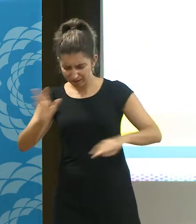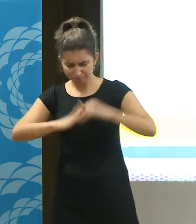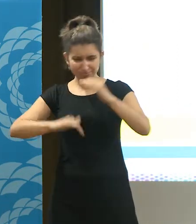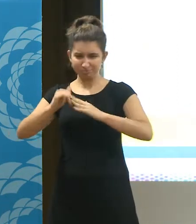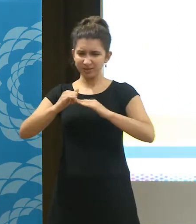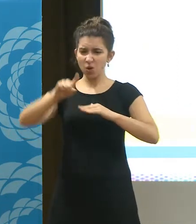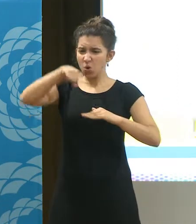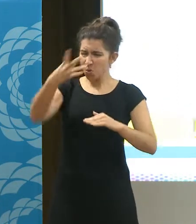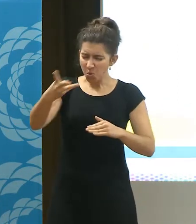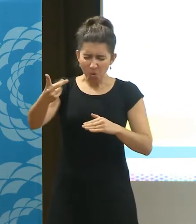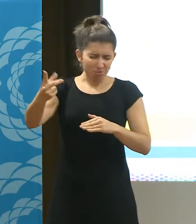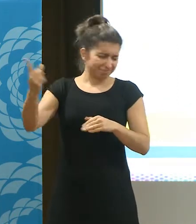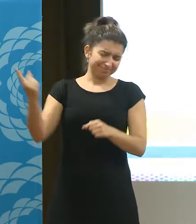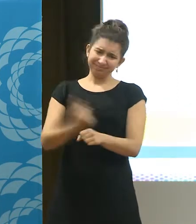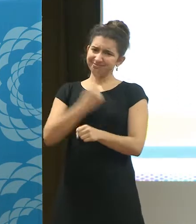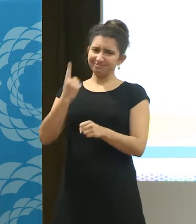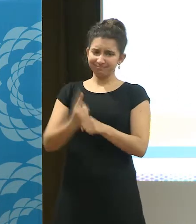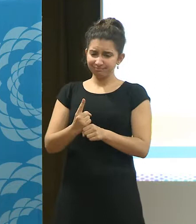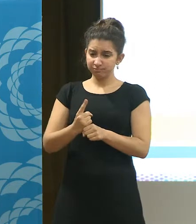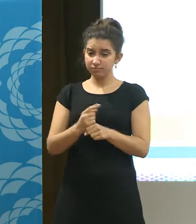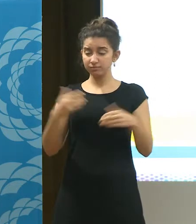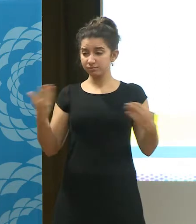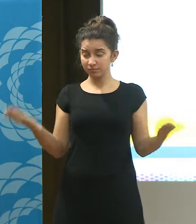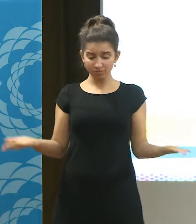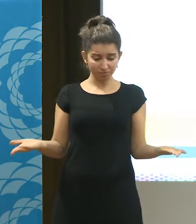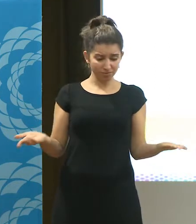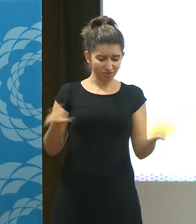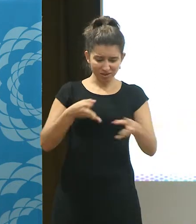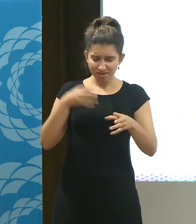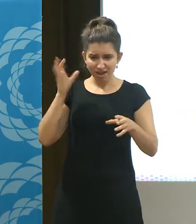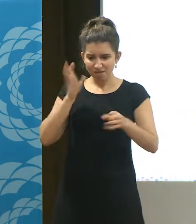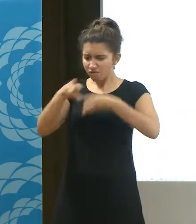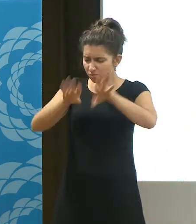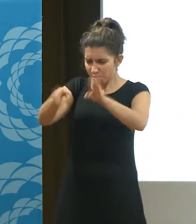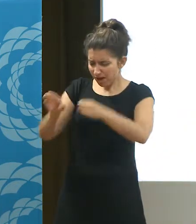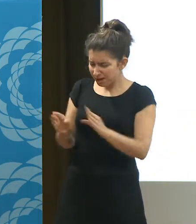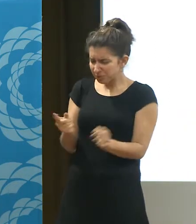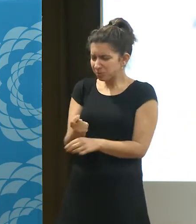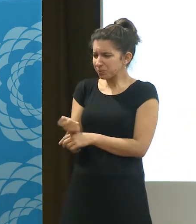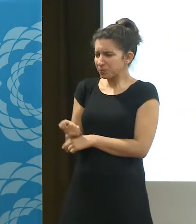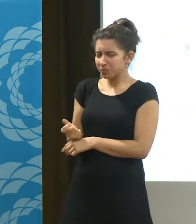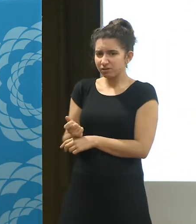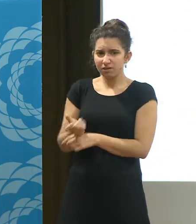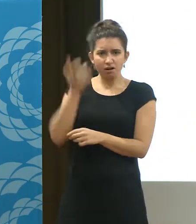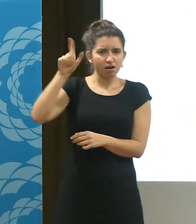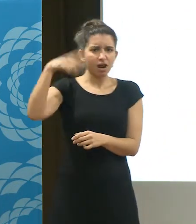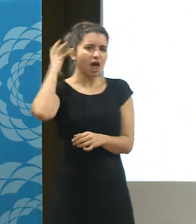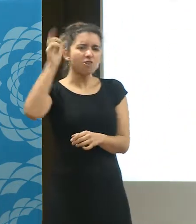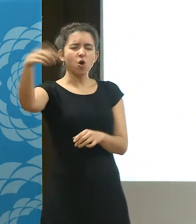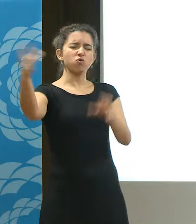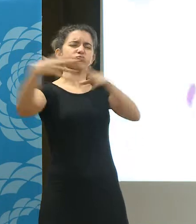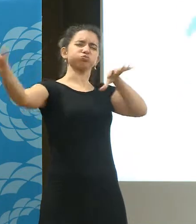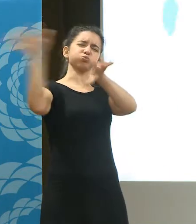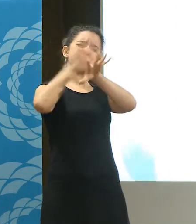comprar equipamiento por ahora. Y con nuestro precario equipamiento que tenemos, día a día nos vemos que somos interferidos por grandes